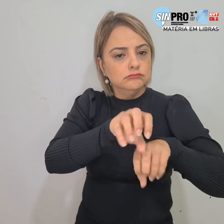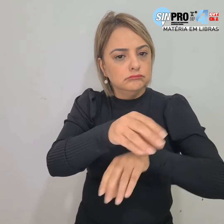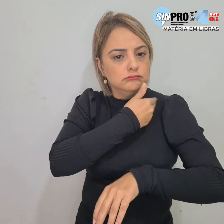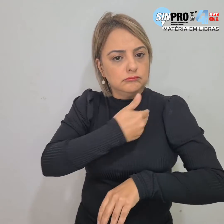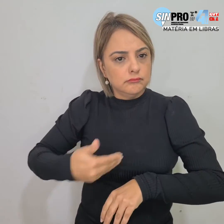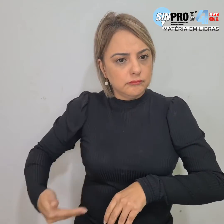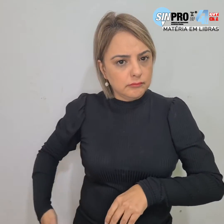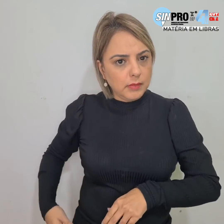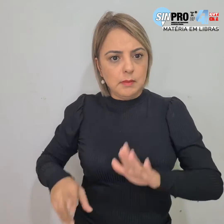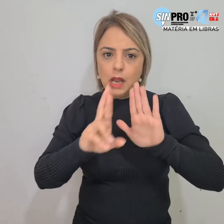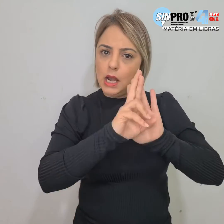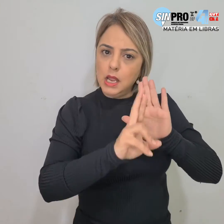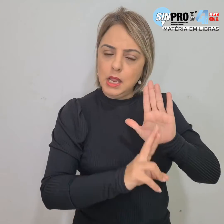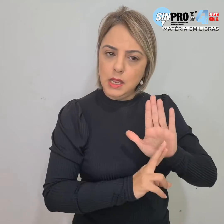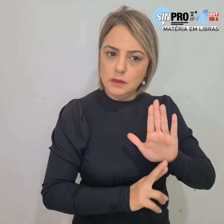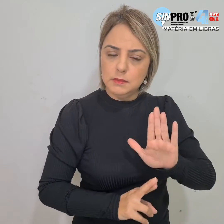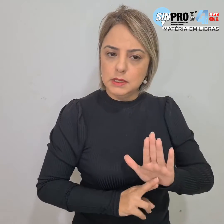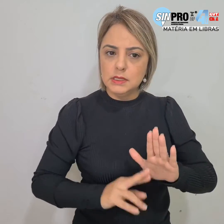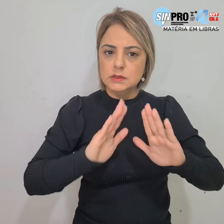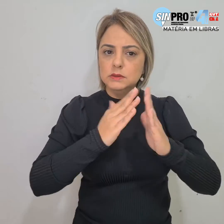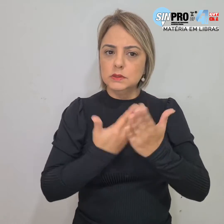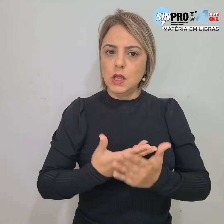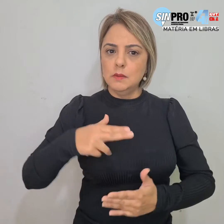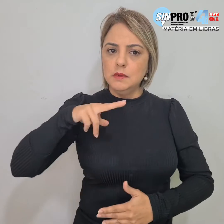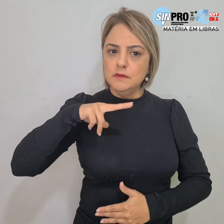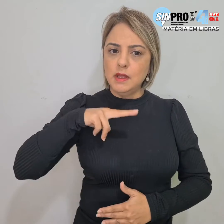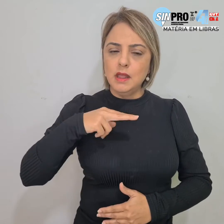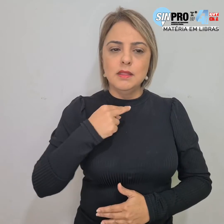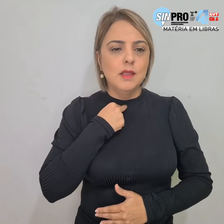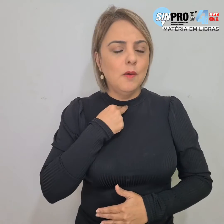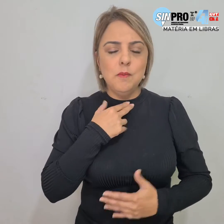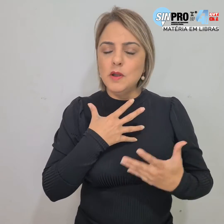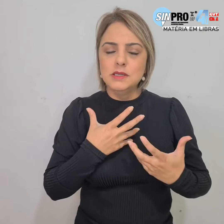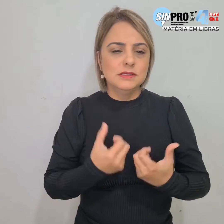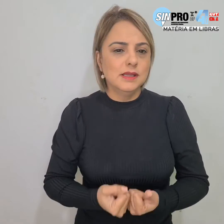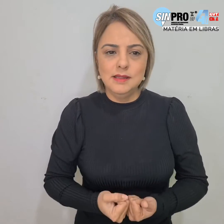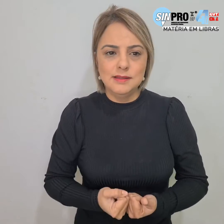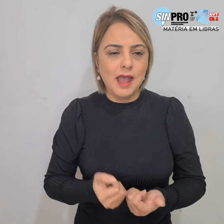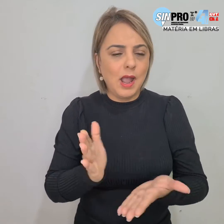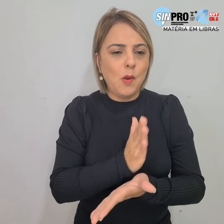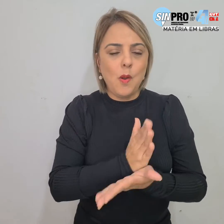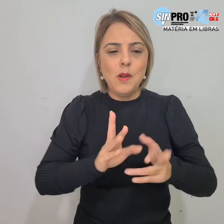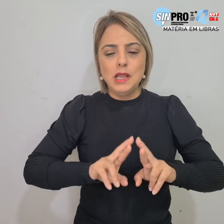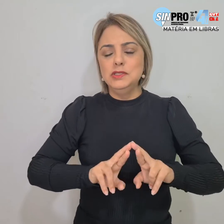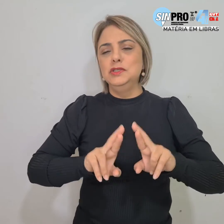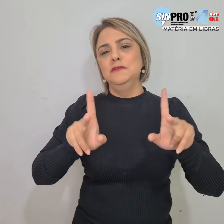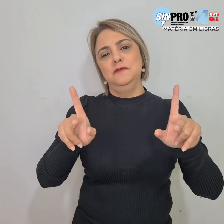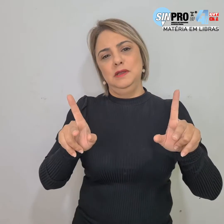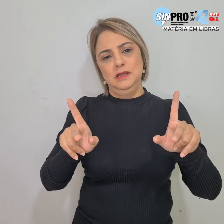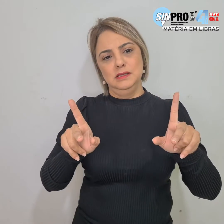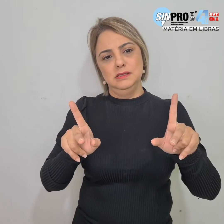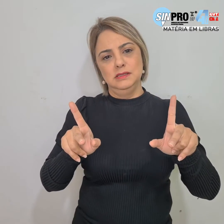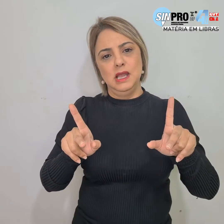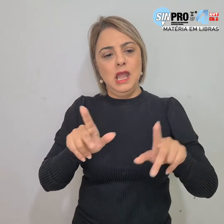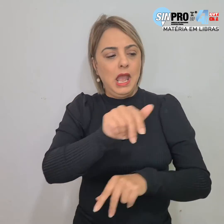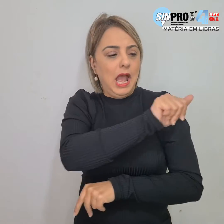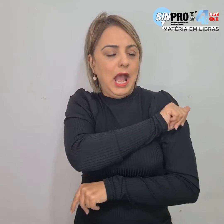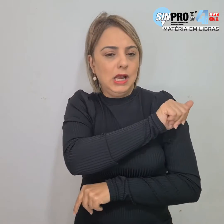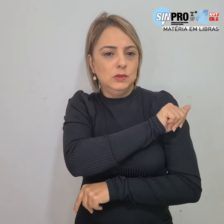ensino privado, não pode aceitar qualquer diferenciação entre estudantes e profissionais da educação de escolas